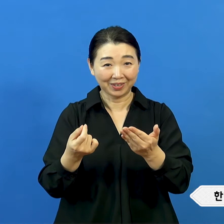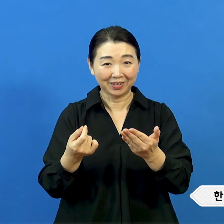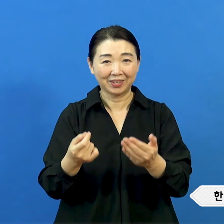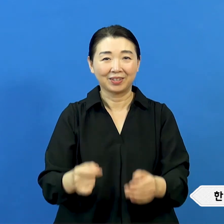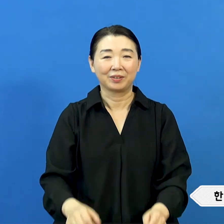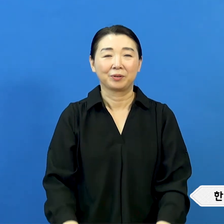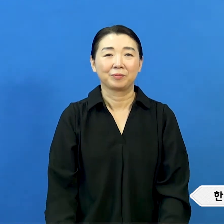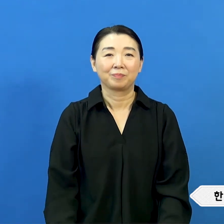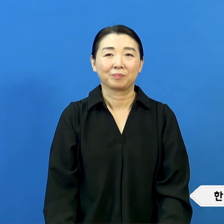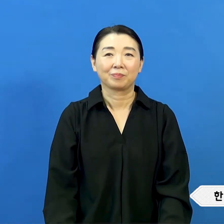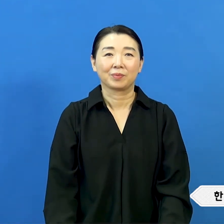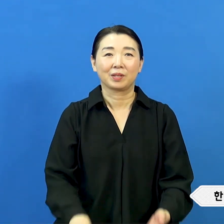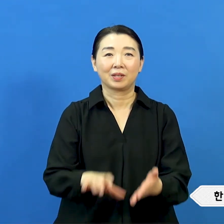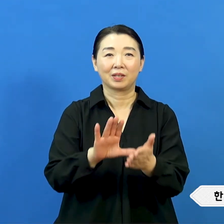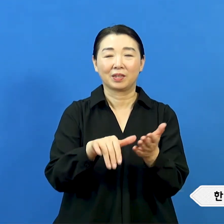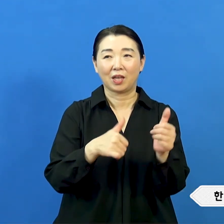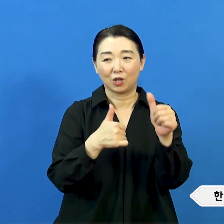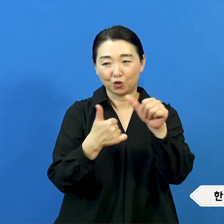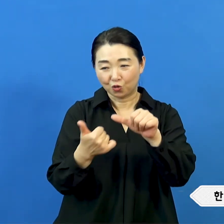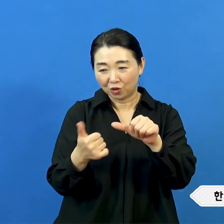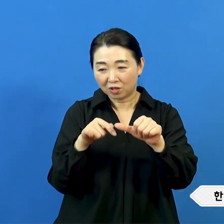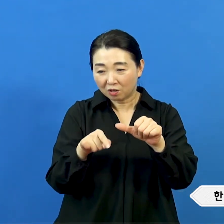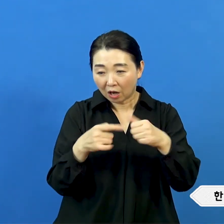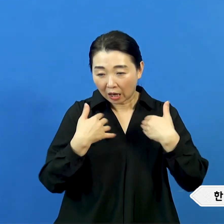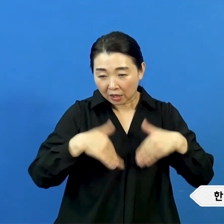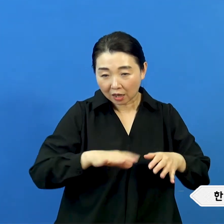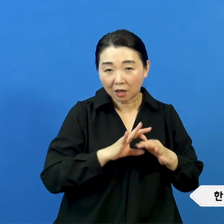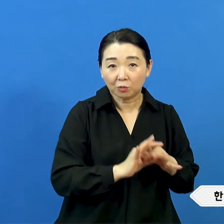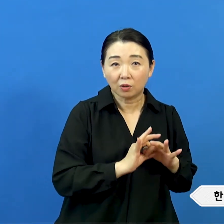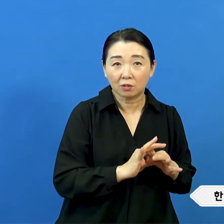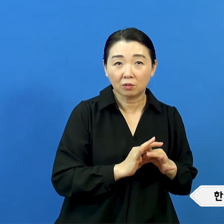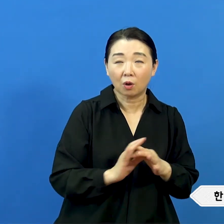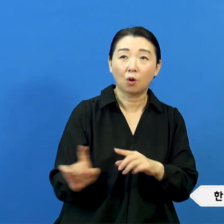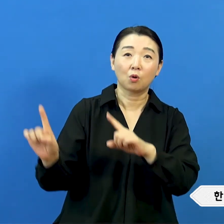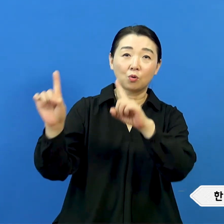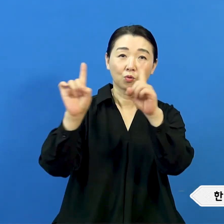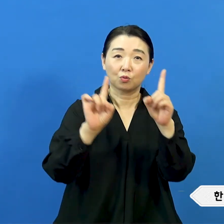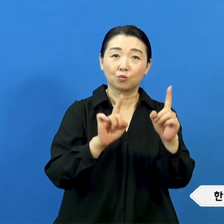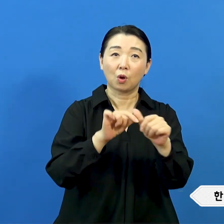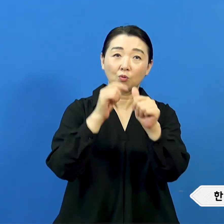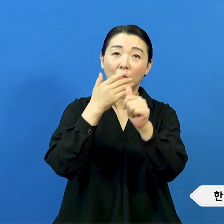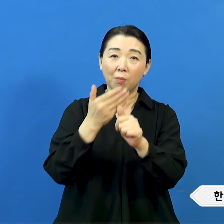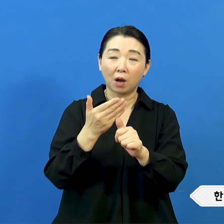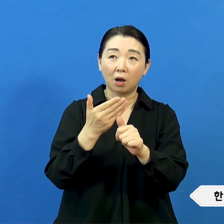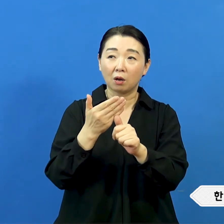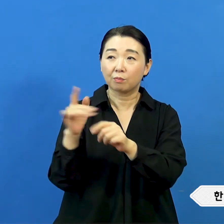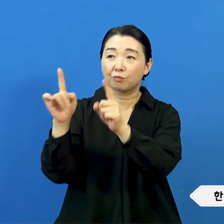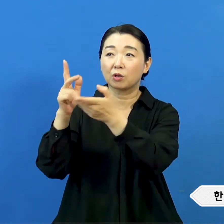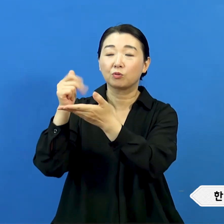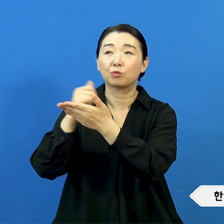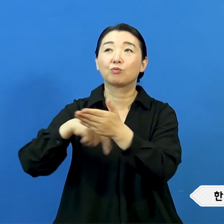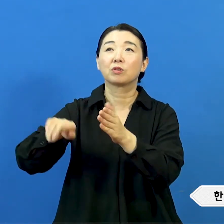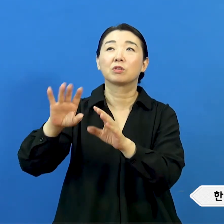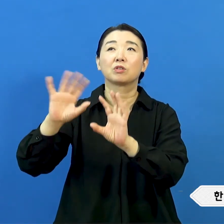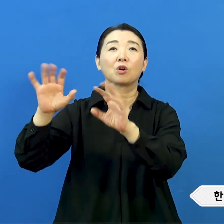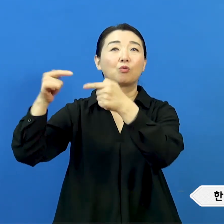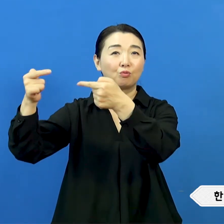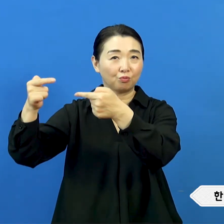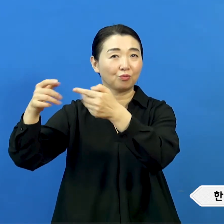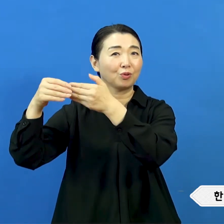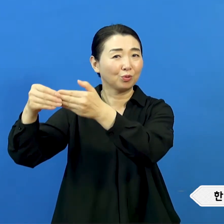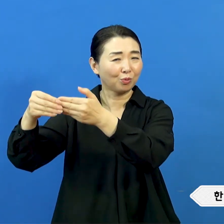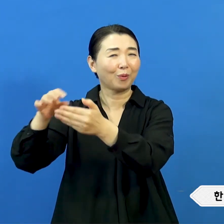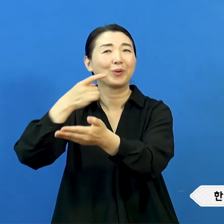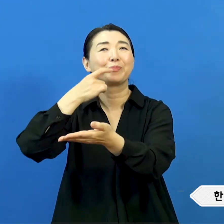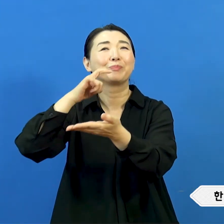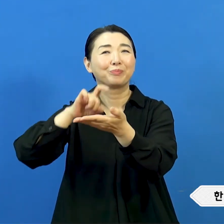그러면 죽으시는 그 약한 것을 통해서도 구원하실 수 있는데, 그럼 부활하신 주님이 우리를 천국으로 인도하는 것은 그건